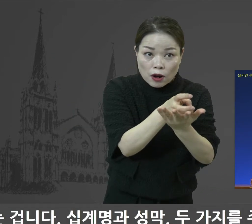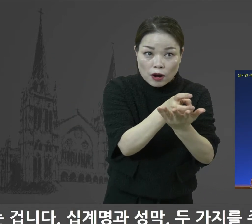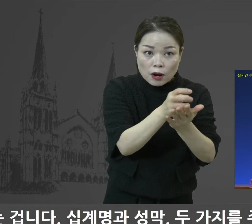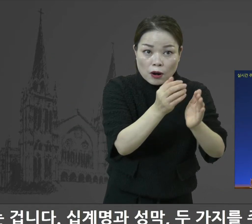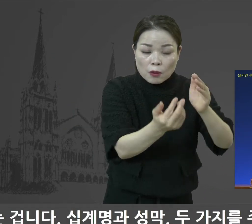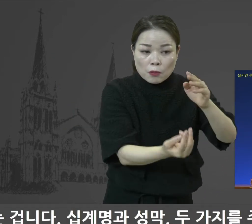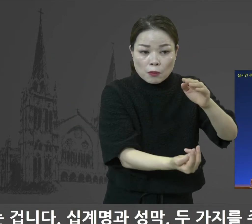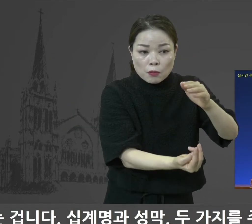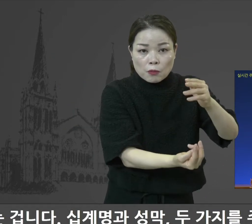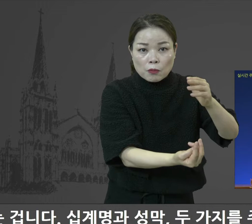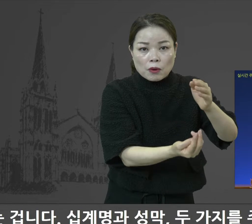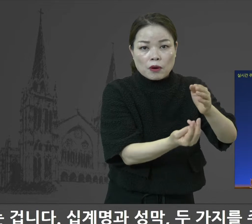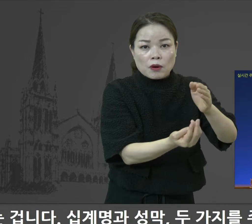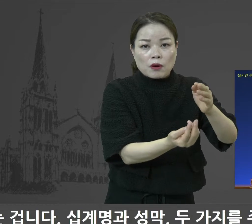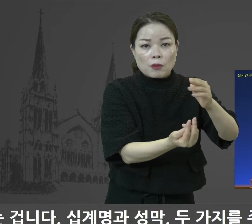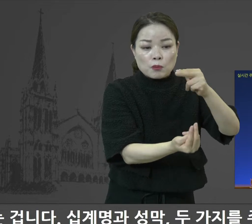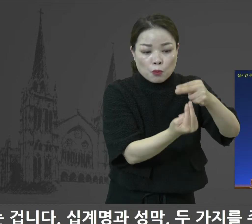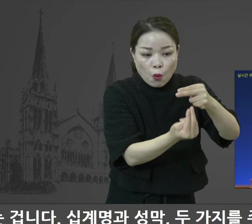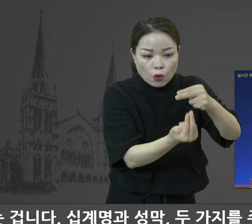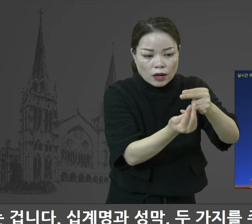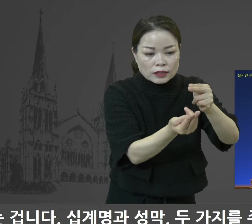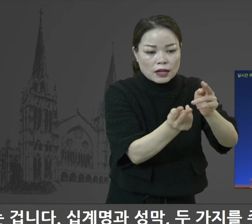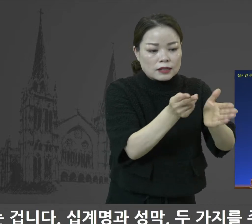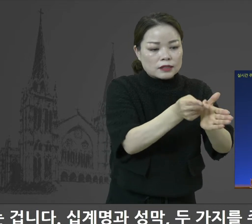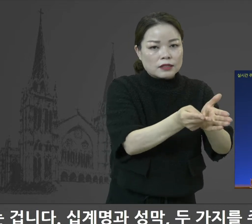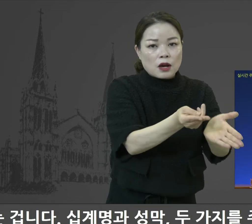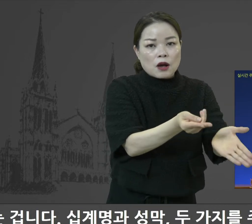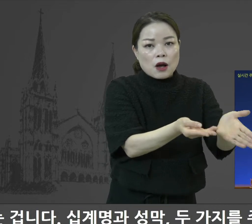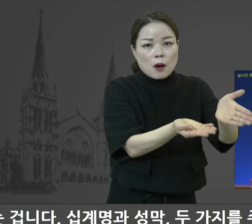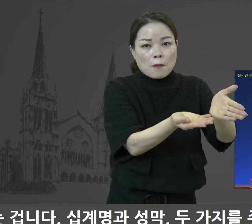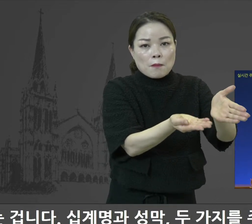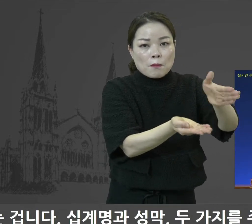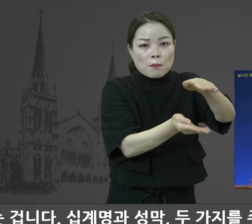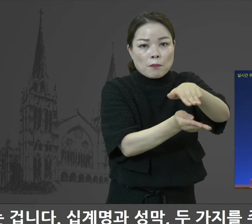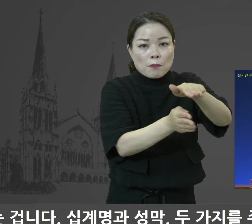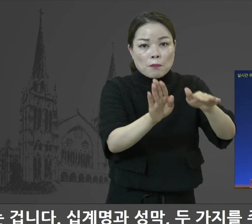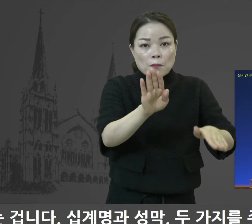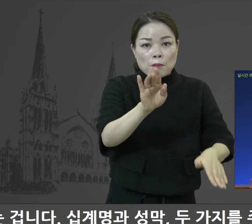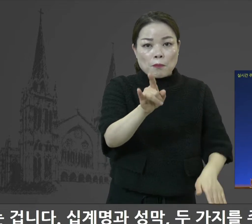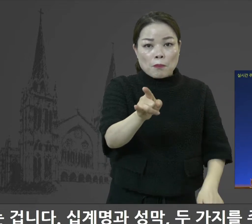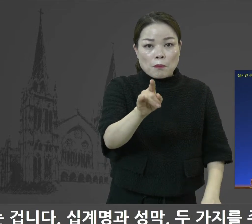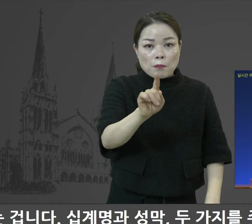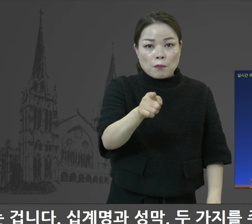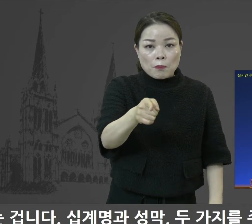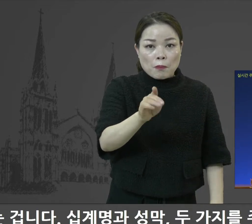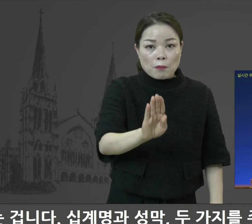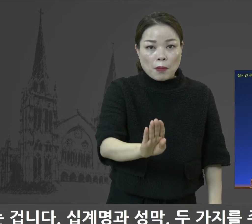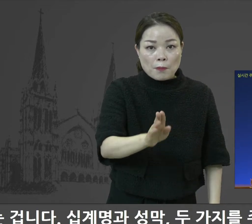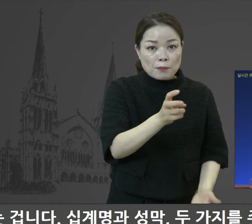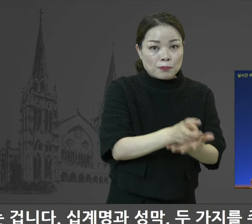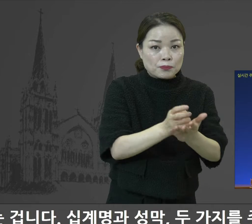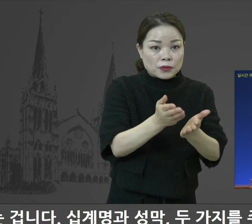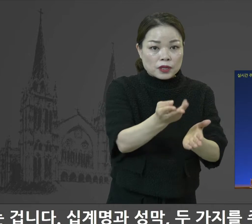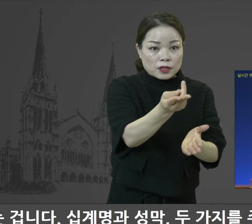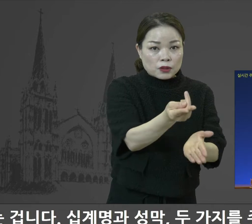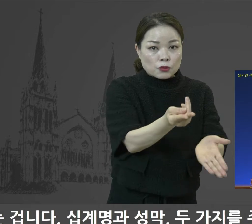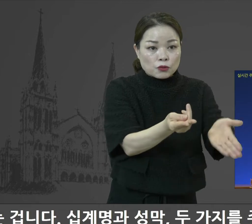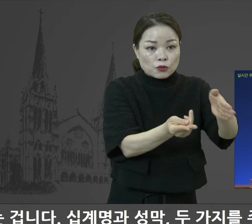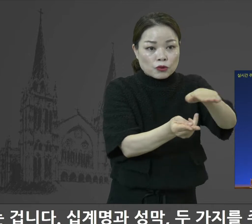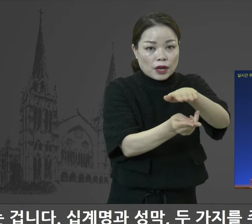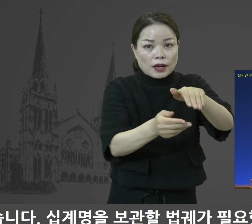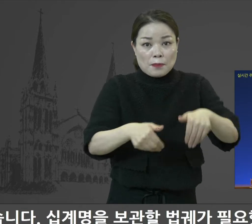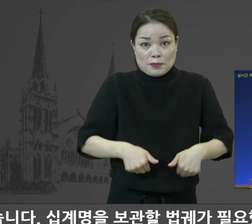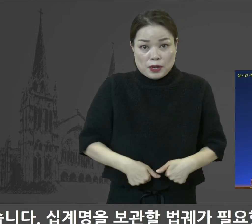보관할 법궤가 필요했고, 법궤를 둘 성소가 필요했고,